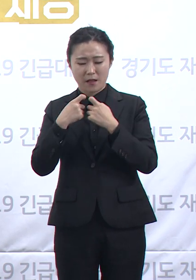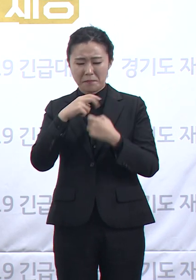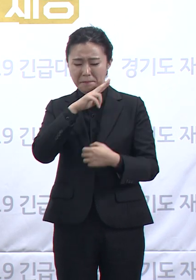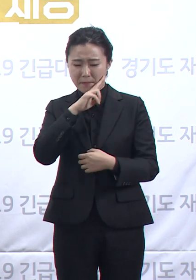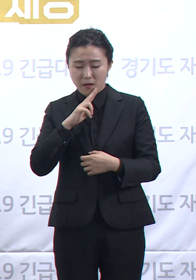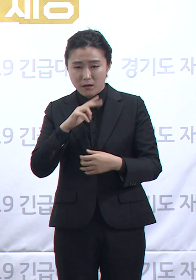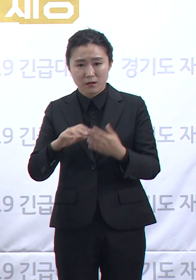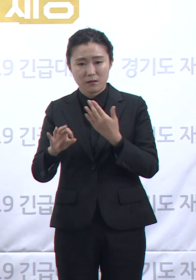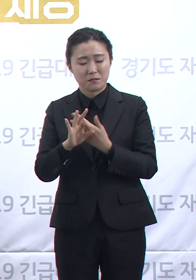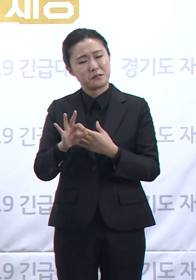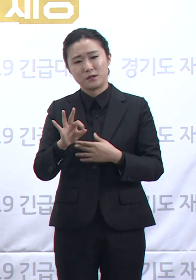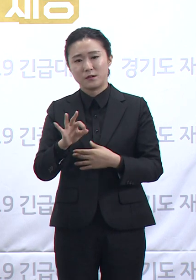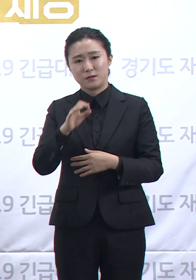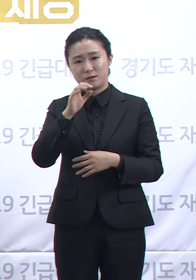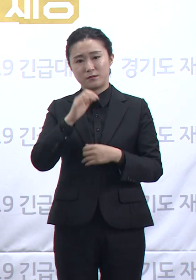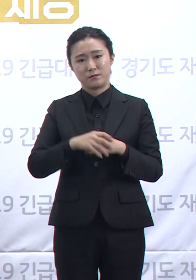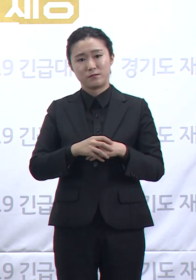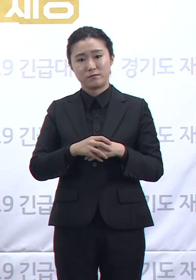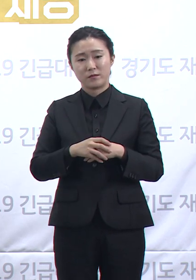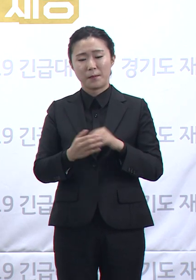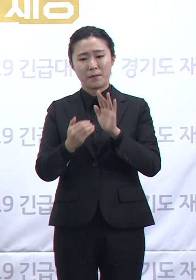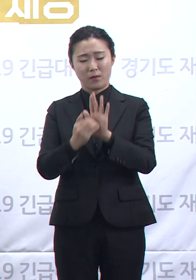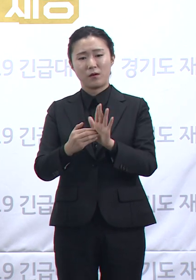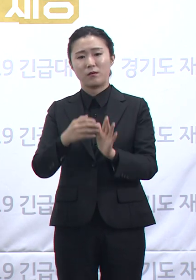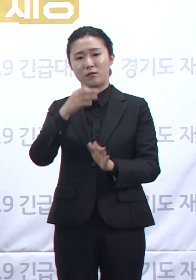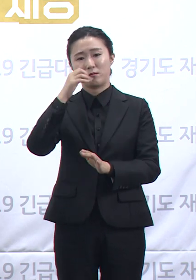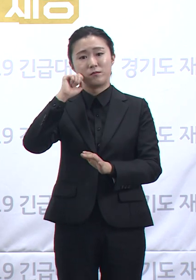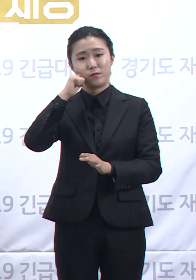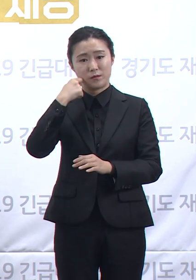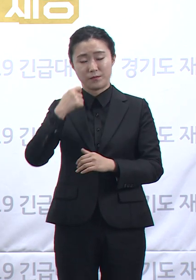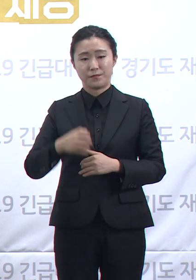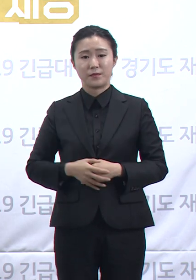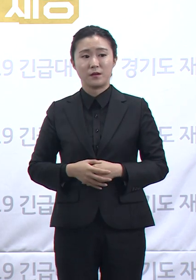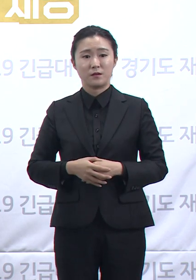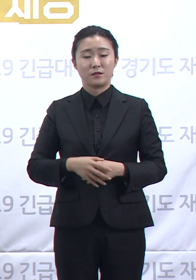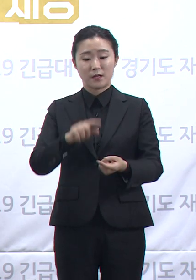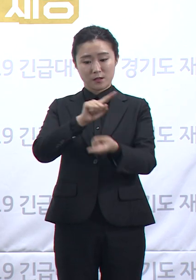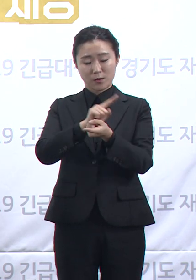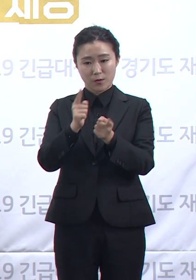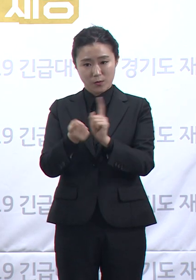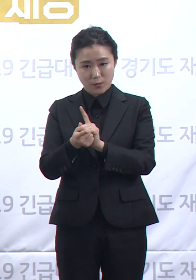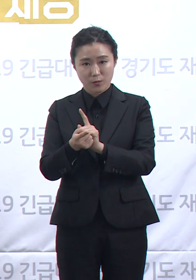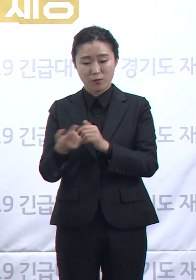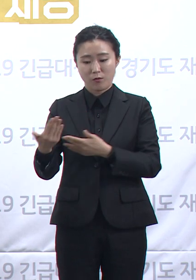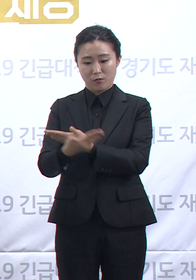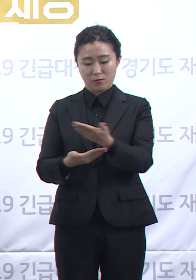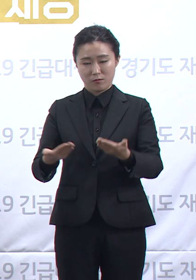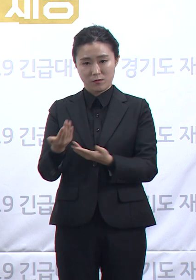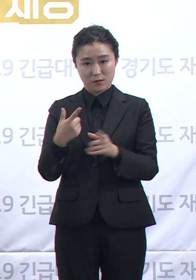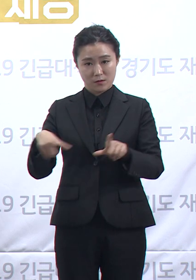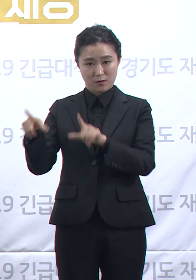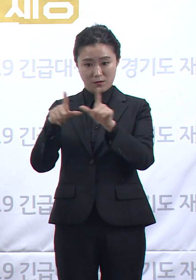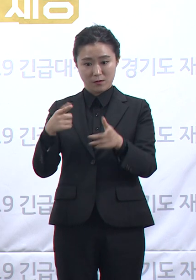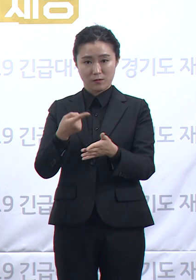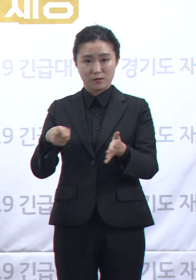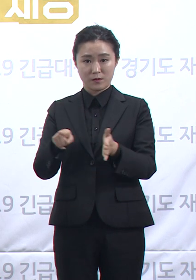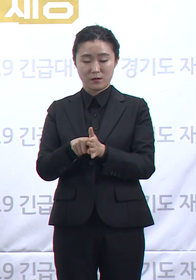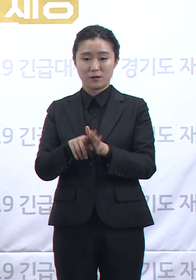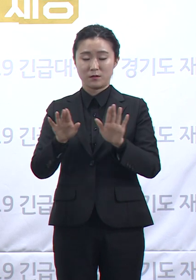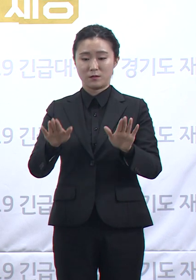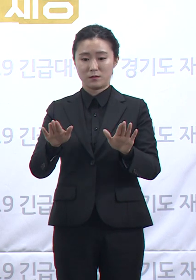않습니다. 이미 우리는 공존하며 살아가는 방법을 배워가고 있습니다. 팬데믹의 실체를 정확히 이해하는